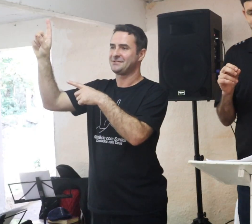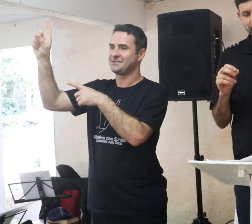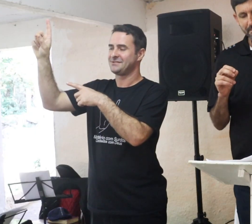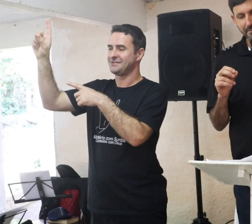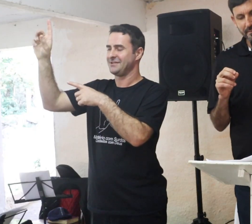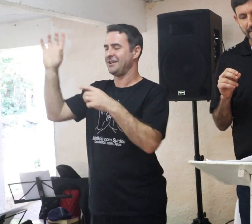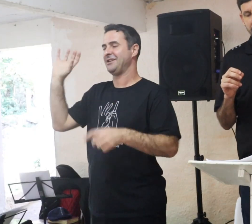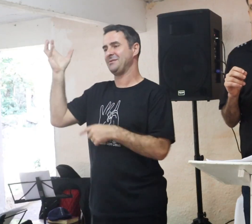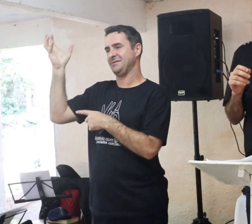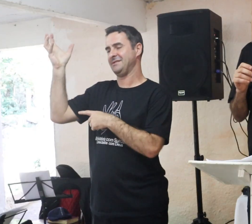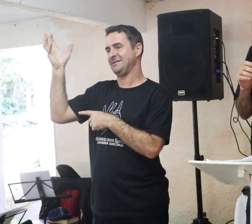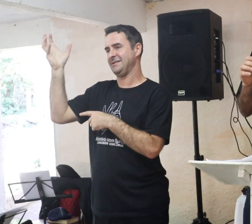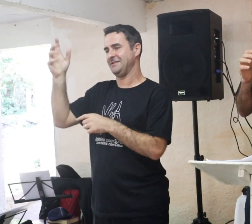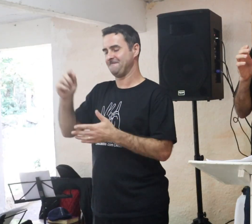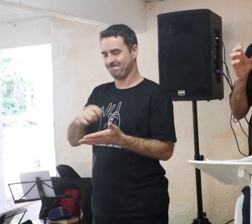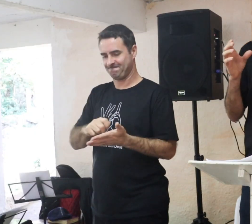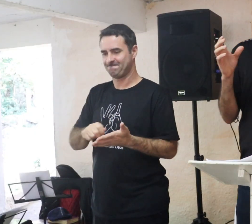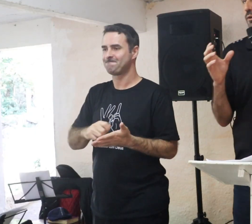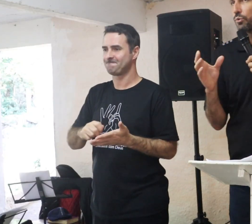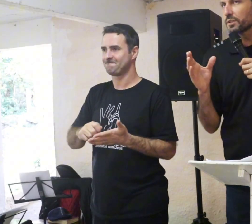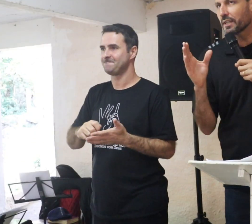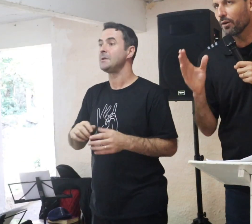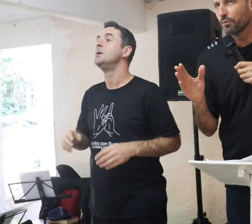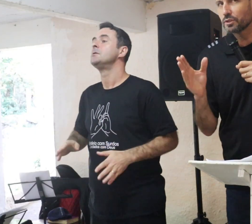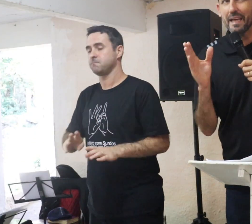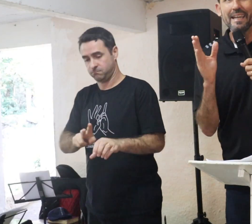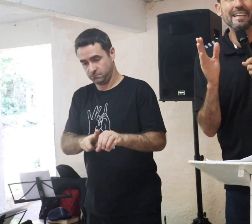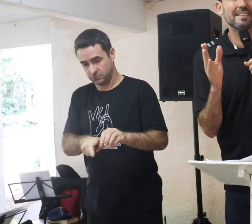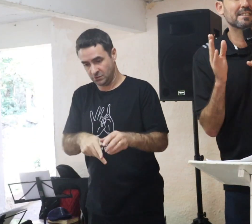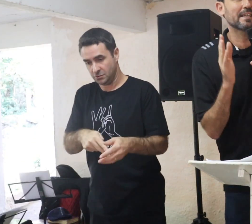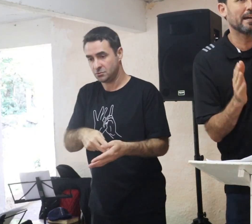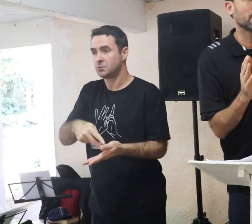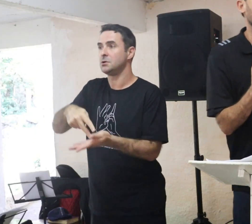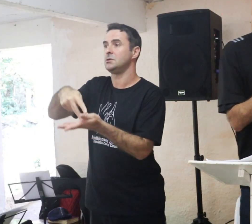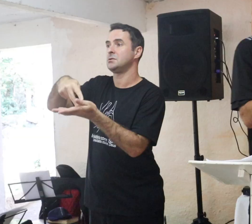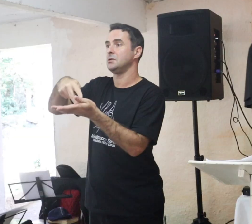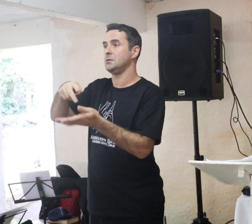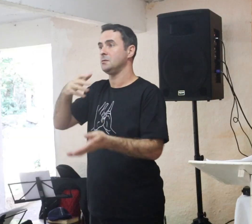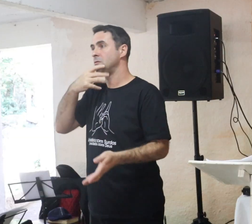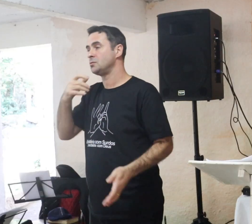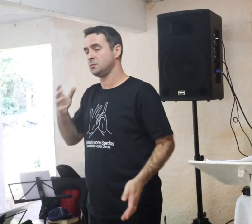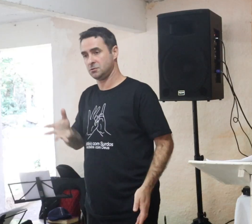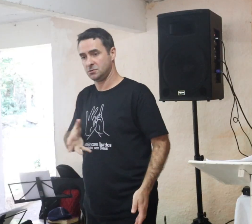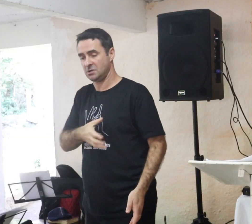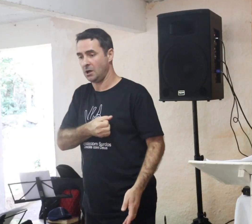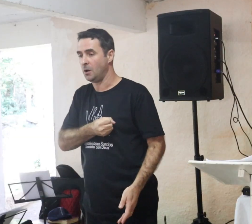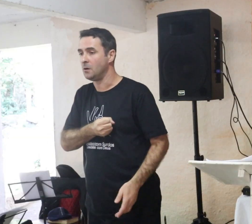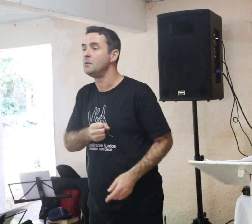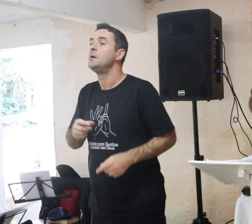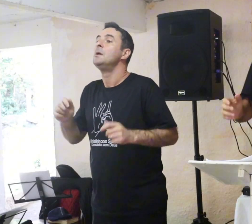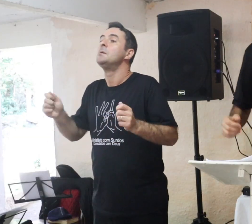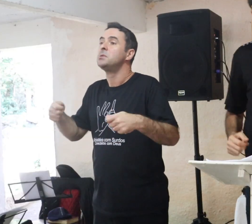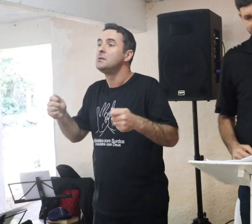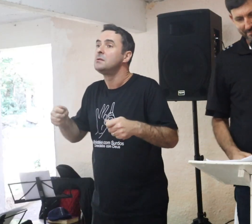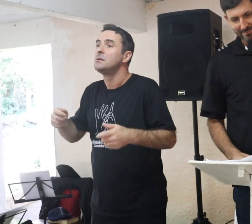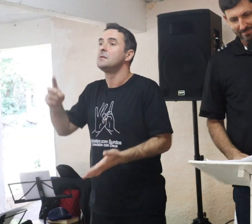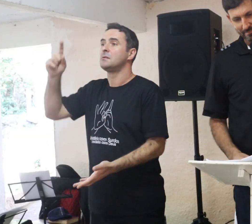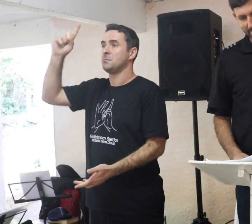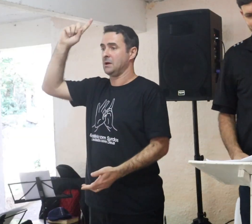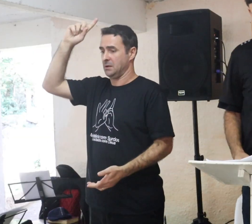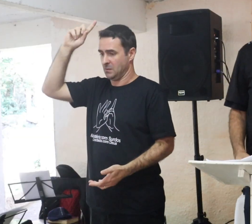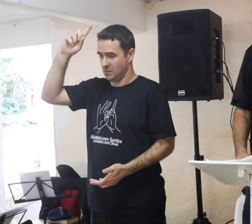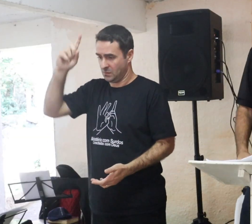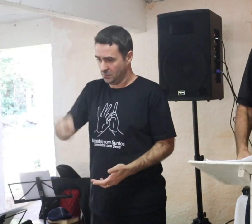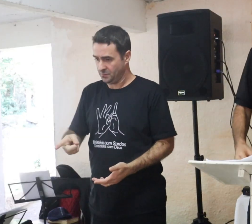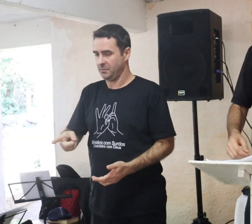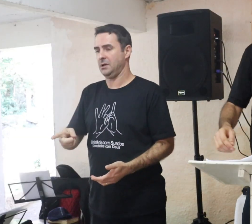escrita. A ressurreição dos salvos é necessária para o cumprimento da profecia.